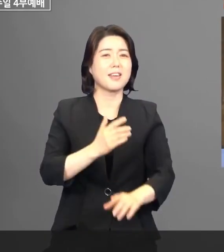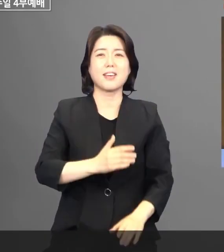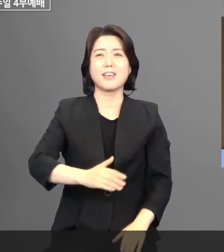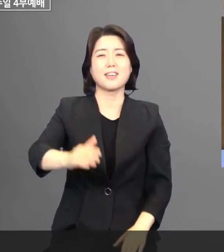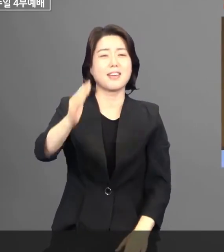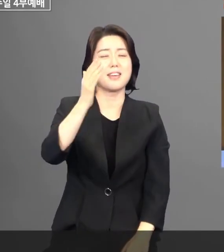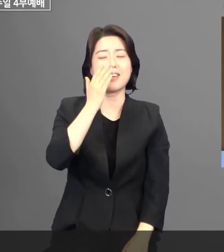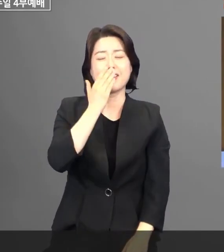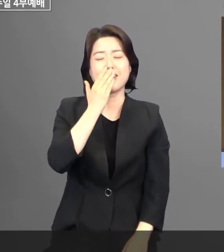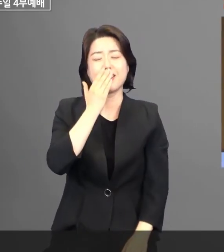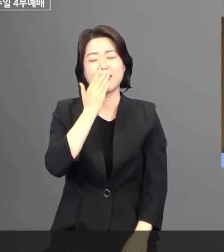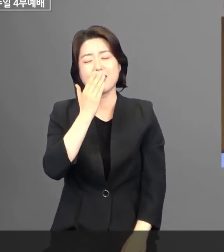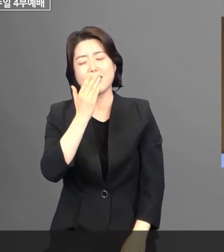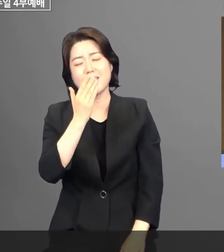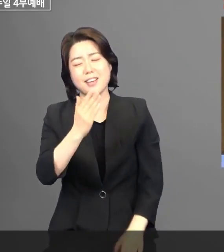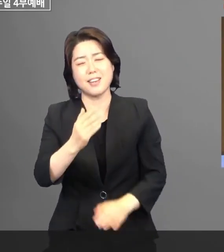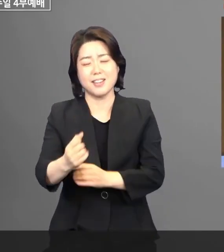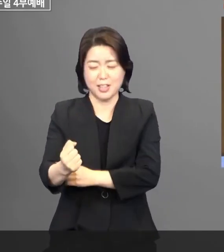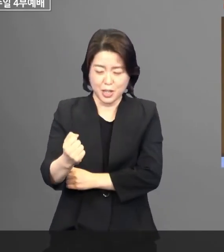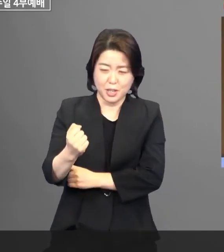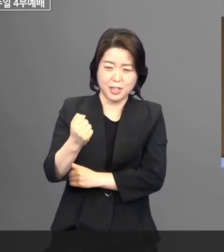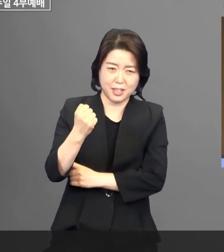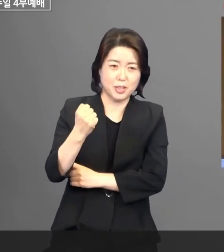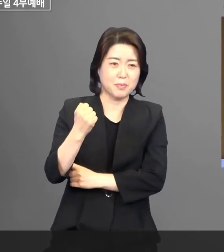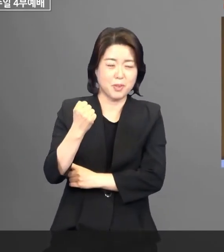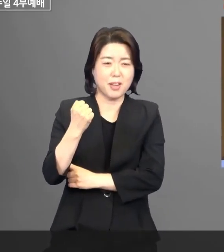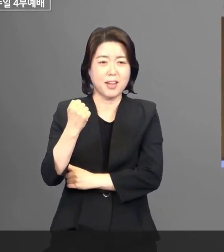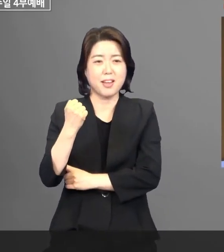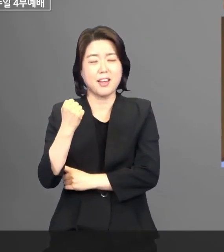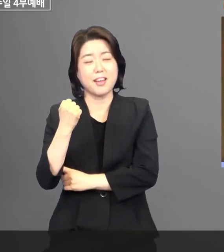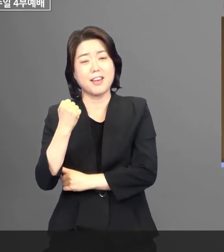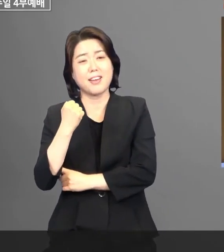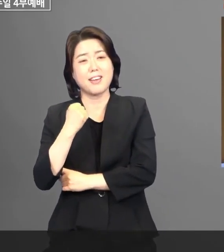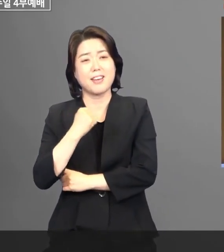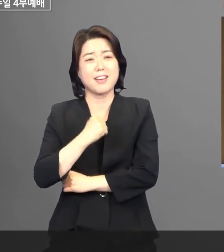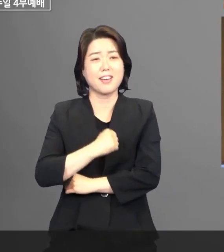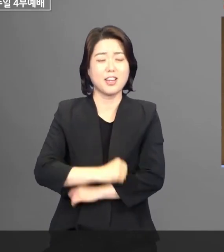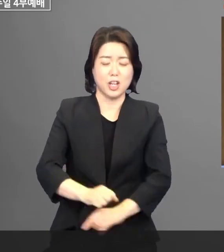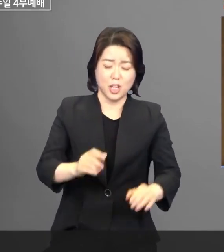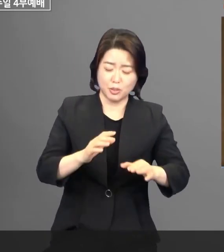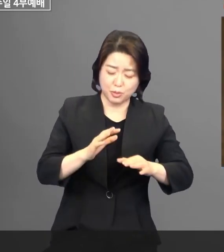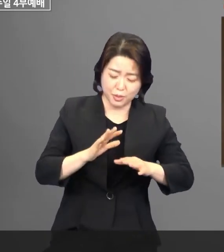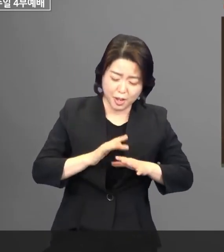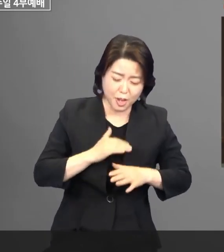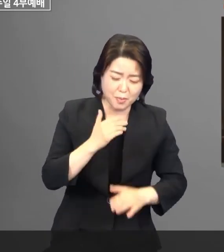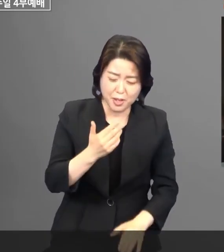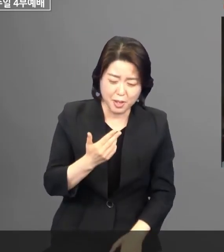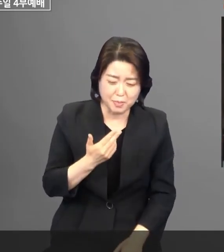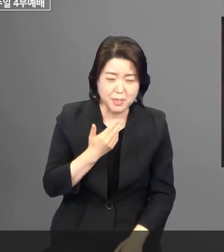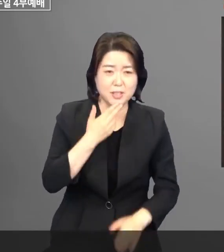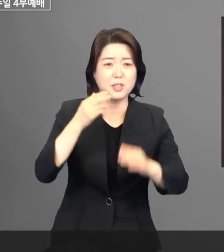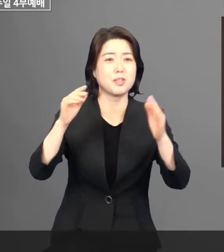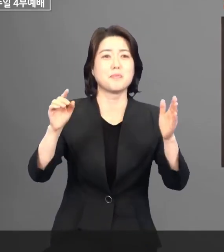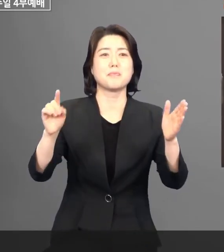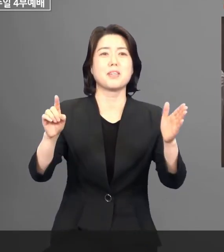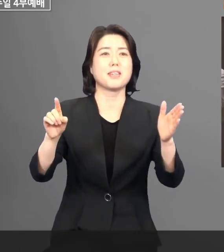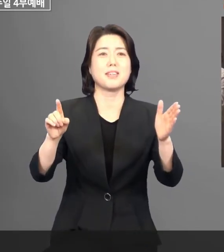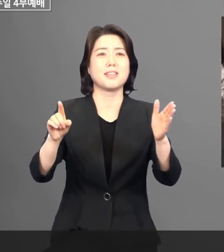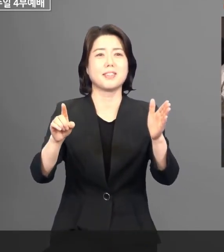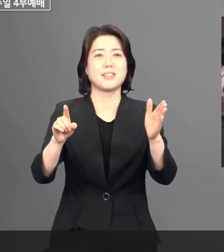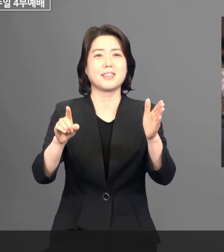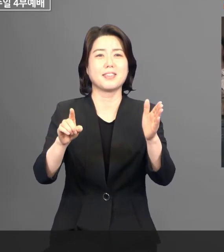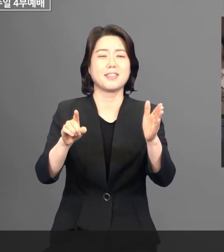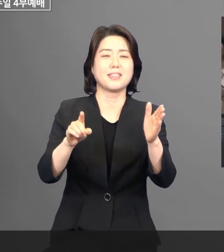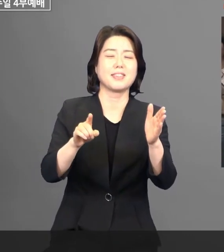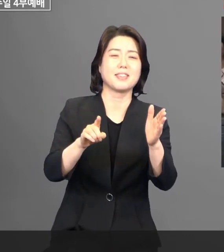살아가 두려움 없는 믿음을 주소서. 힘과 아멘. 두려움 없는